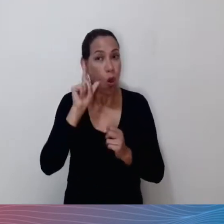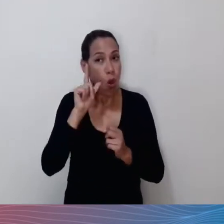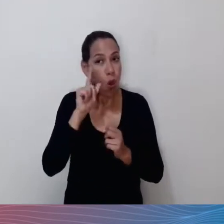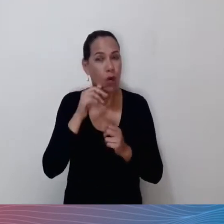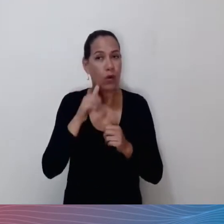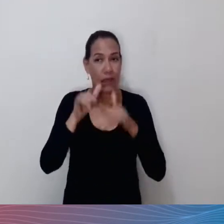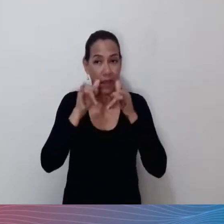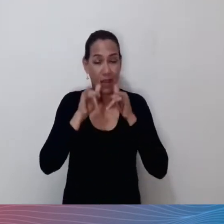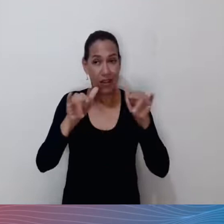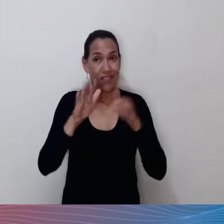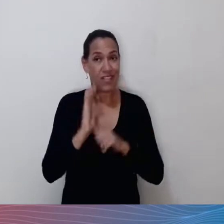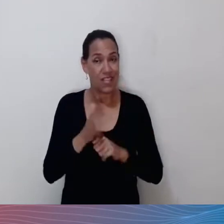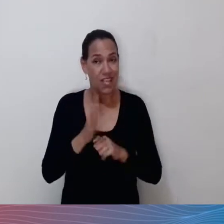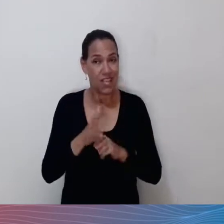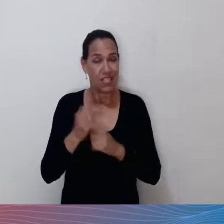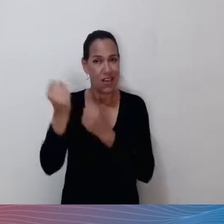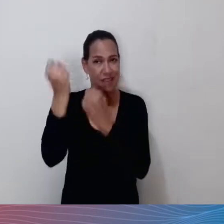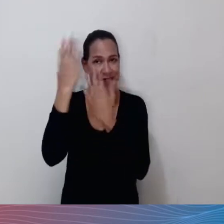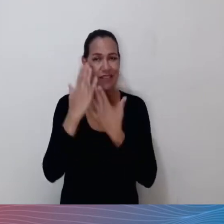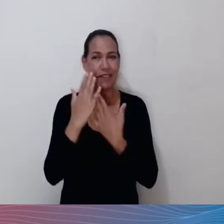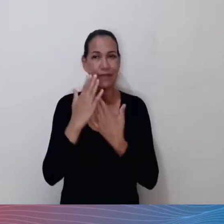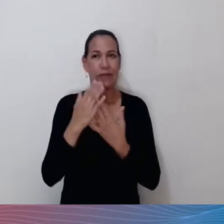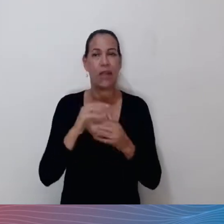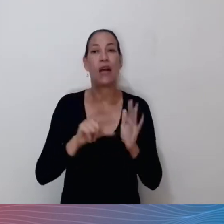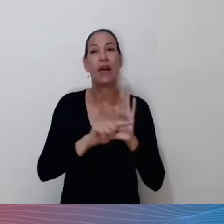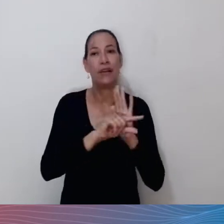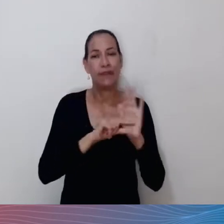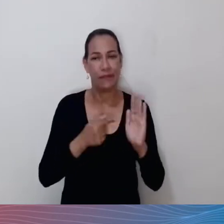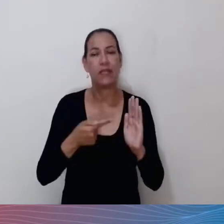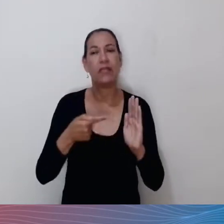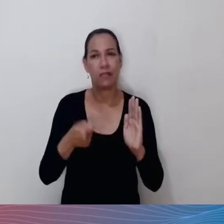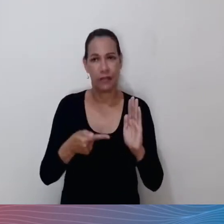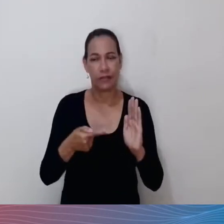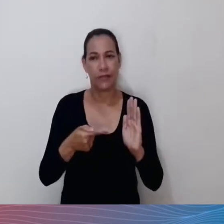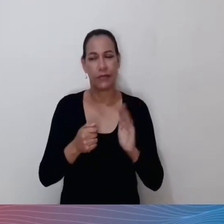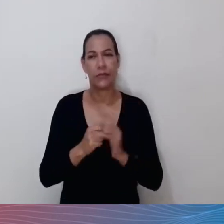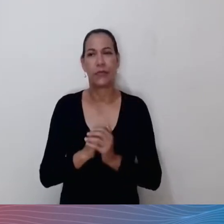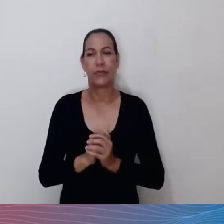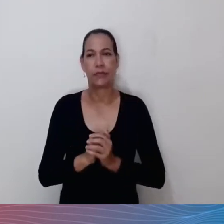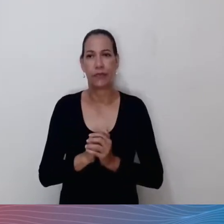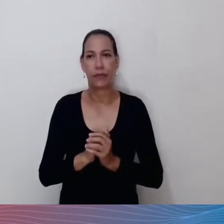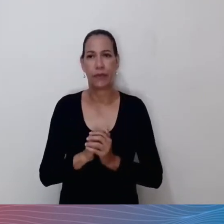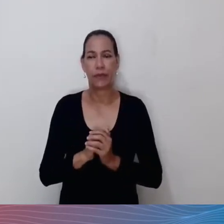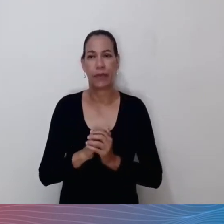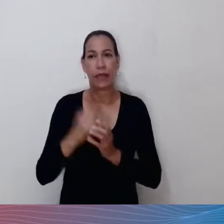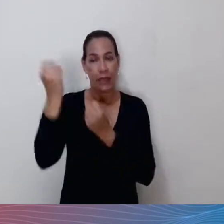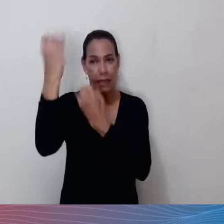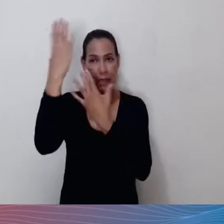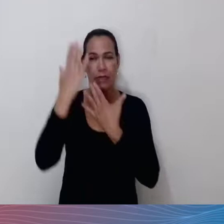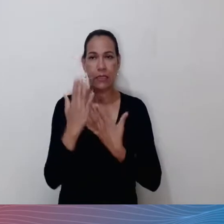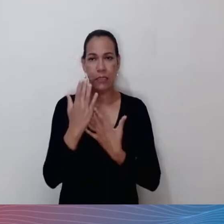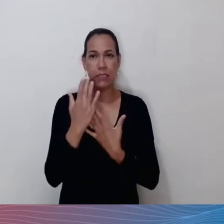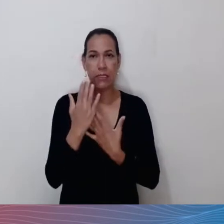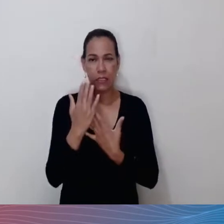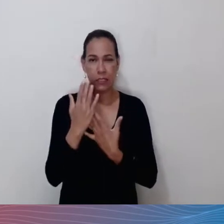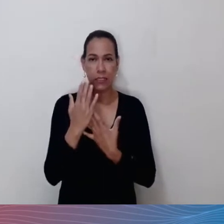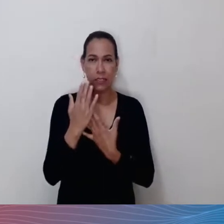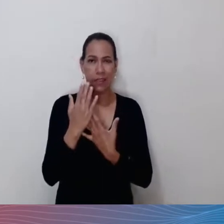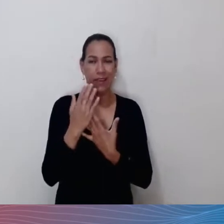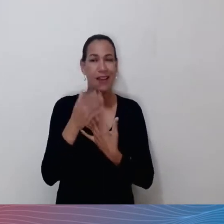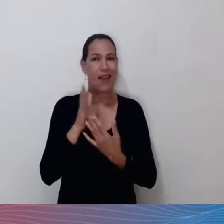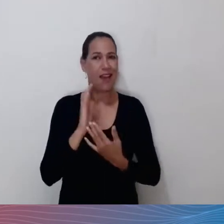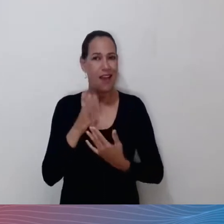7. E a graça foi concedida a cada um de